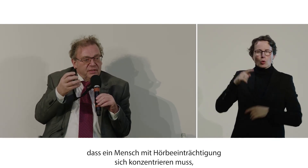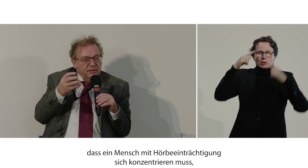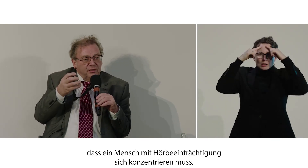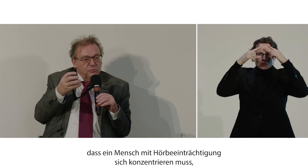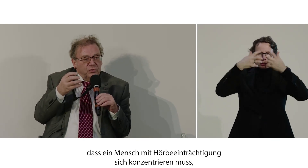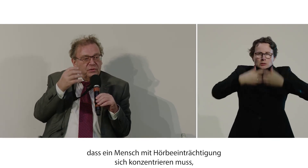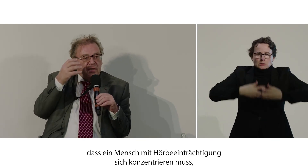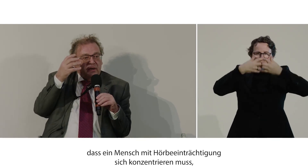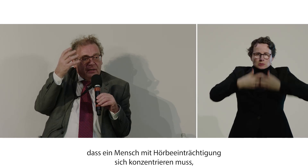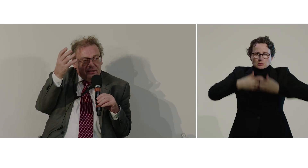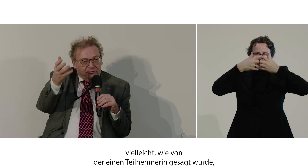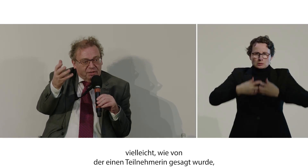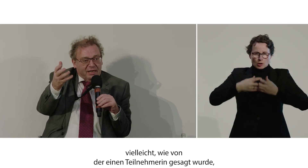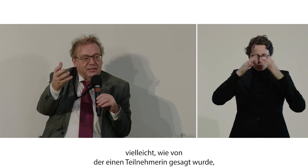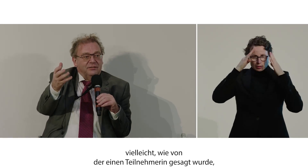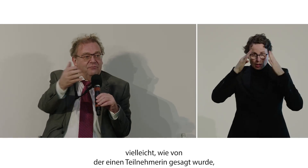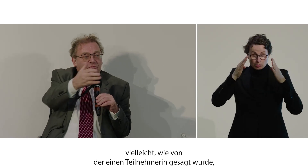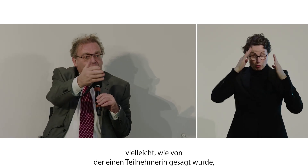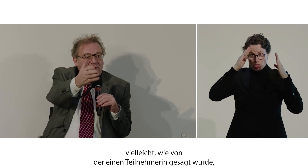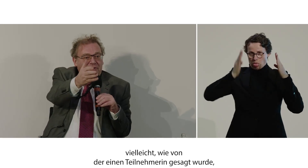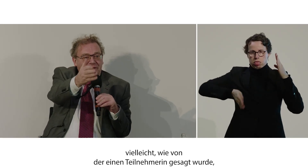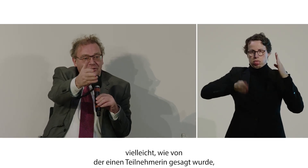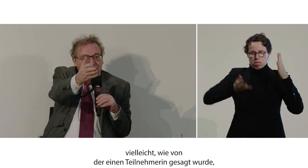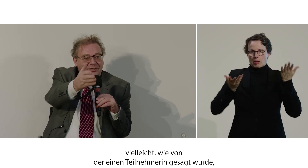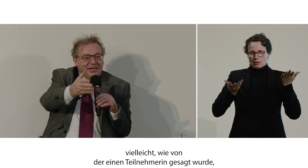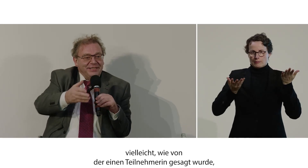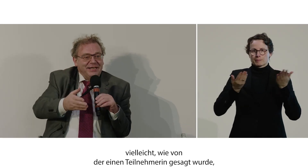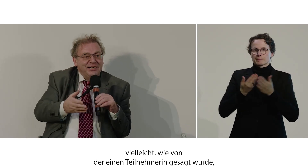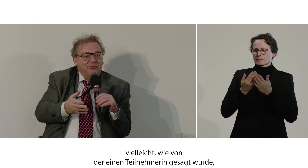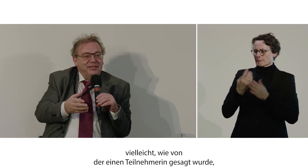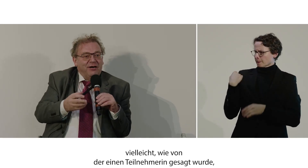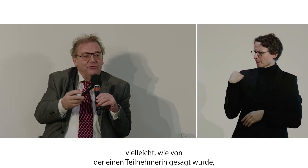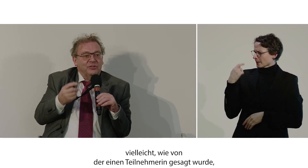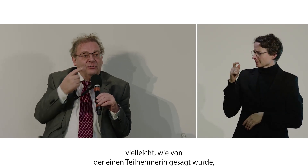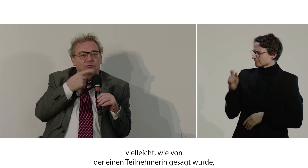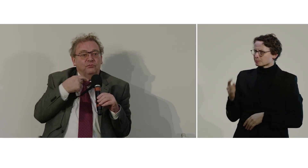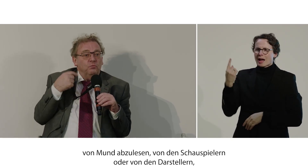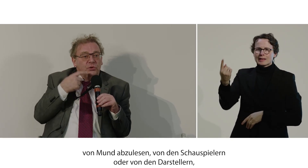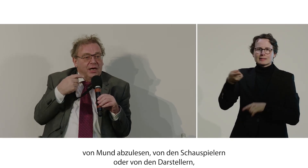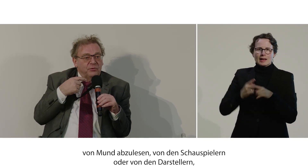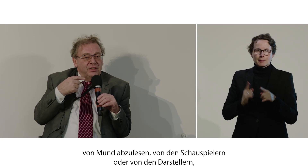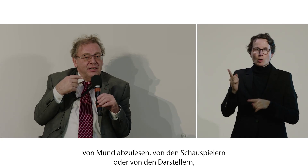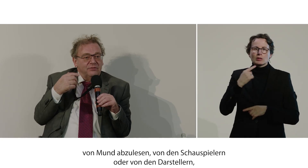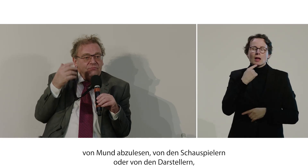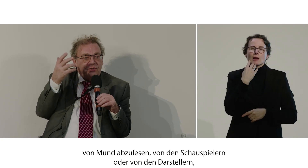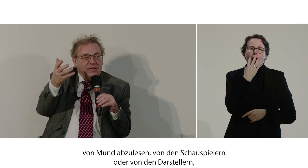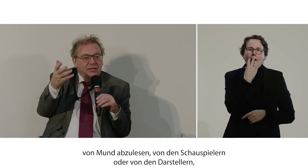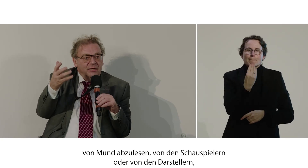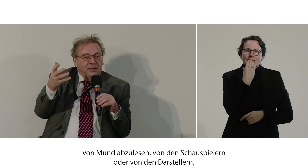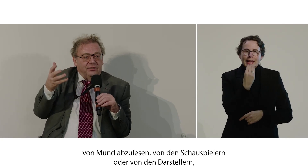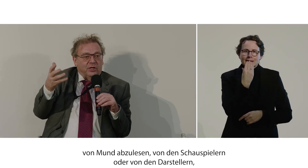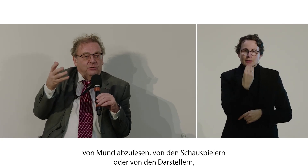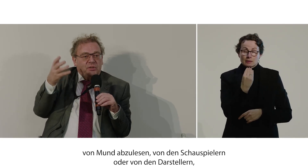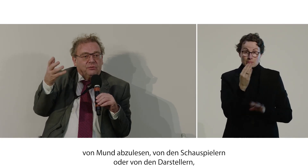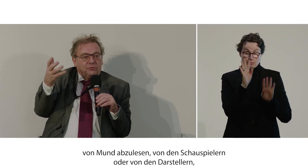sich konzentrieren muss, vielleicht, wie vorhin gerade hier von der einen Teilnehmerin auch gesagt hat, vom Mund abzulehnen, von